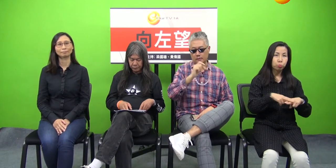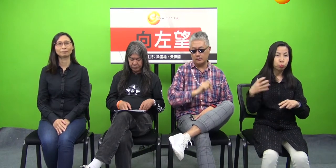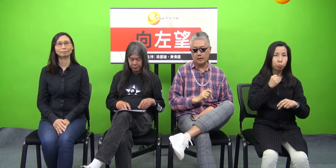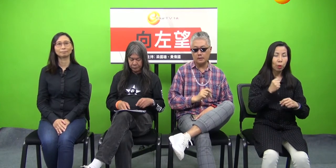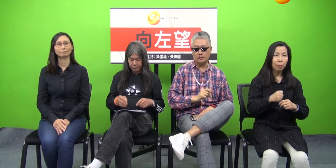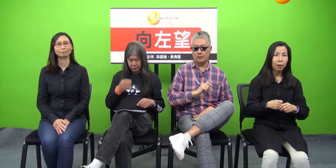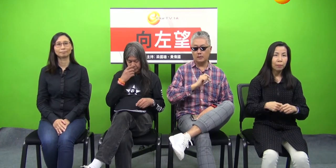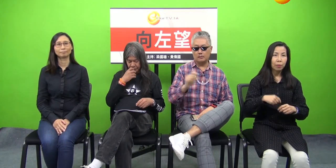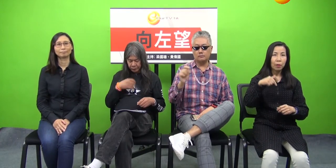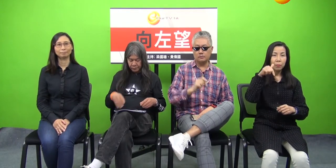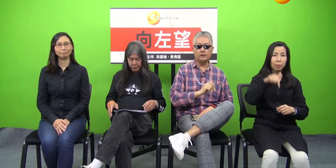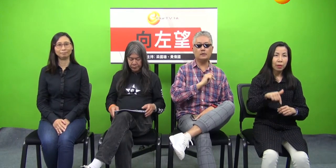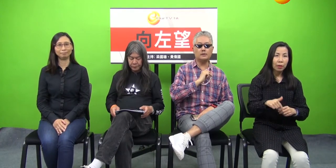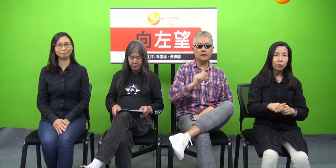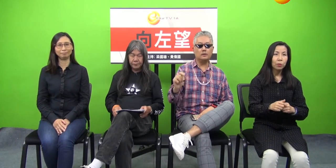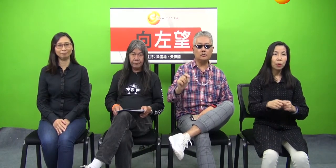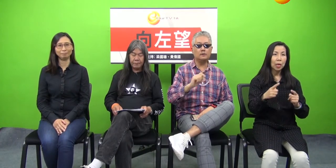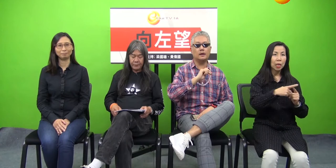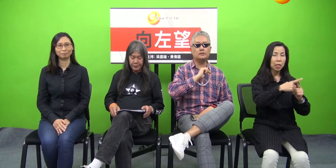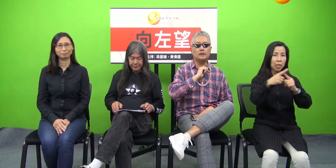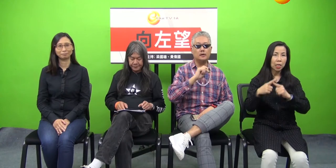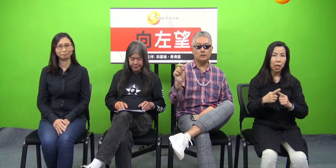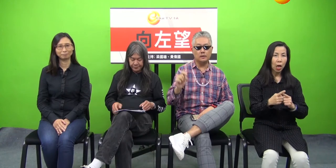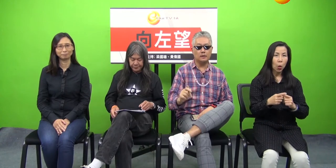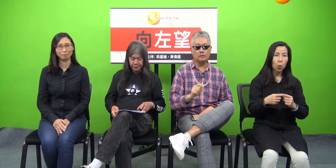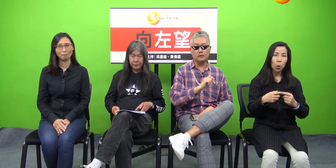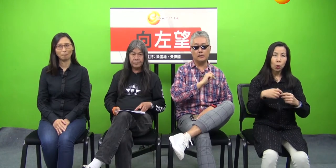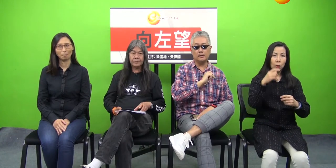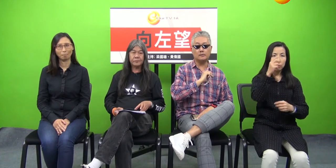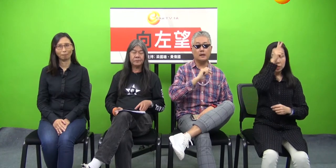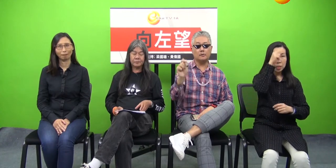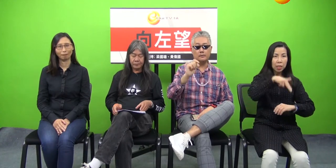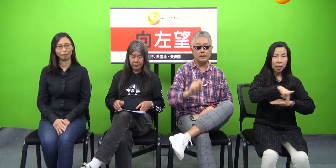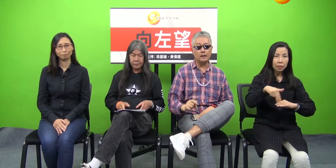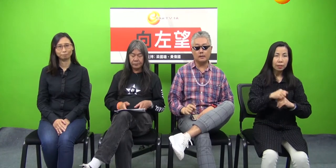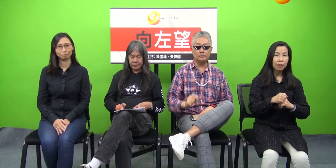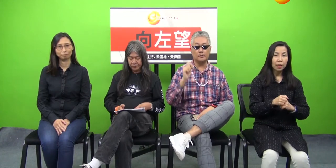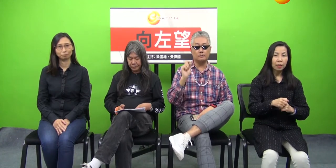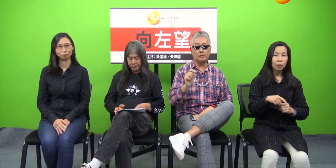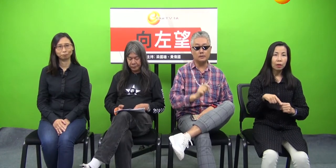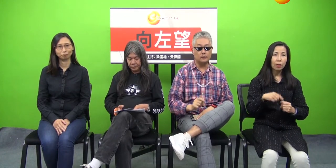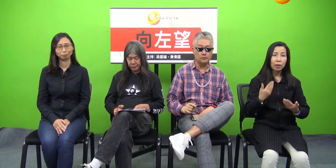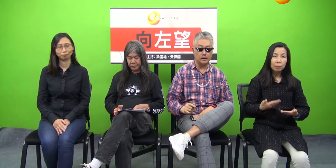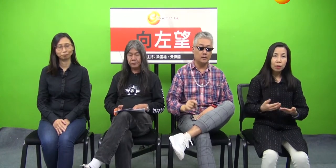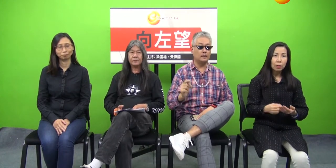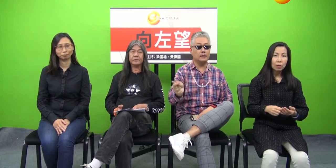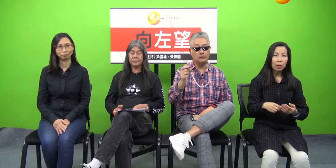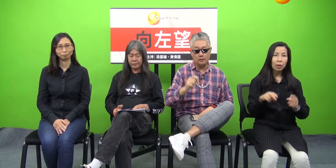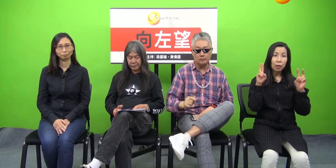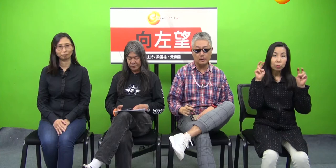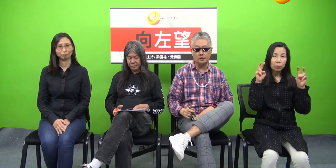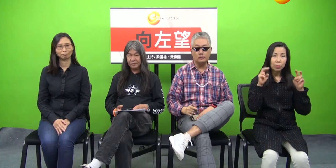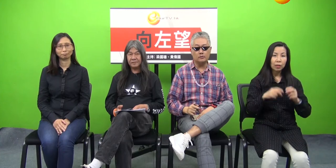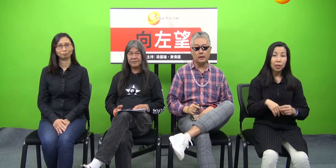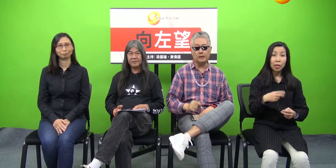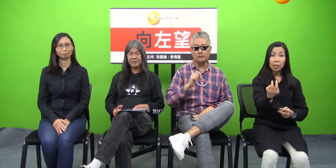除政策呢，那对一些低端的一些议员呢，我们当然是一杀无赦啦。那所以今天我们的主题，你见到我今天